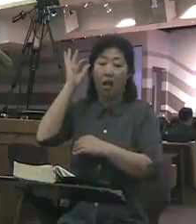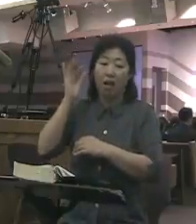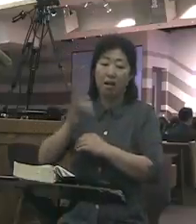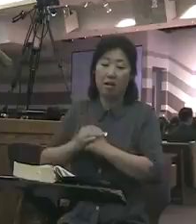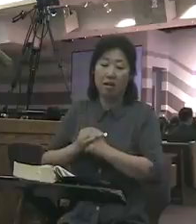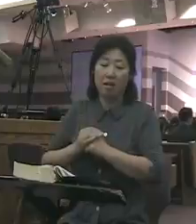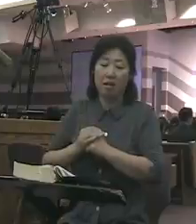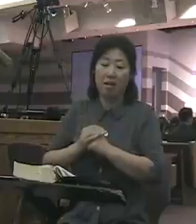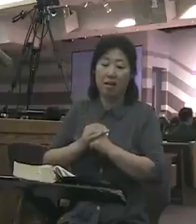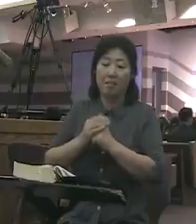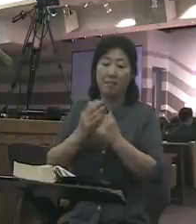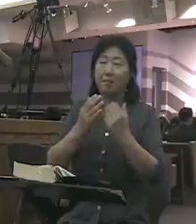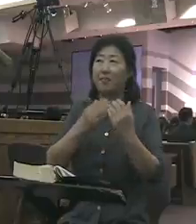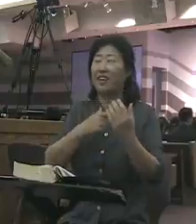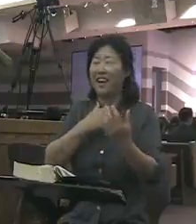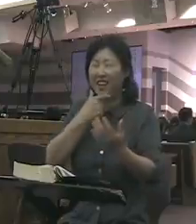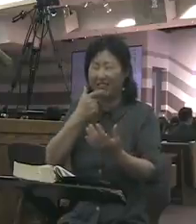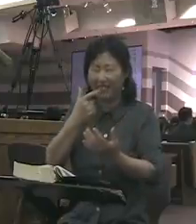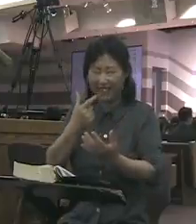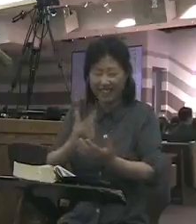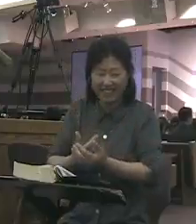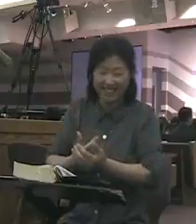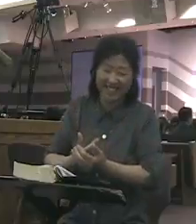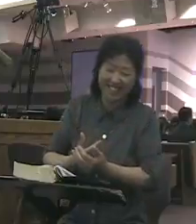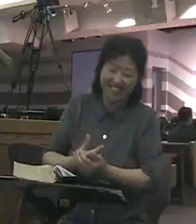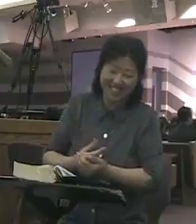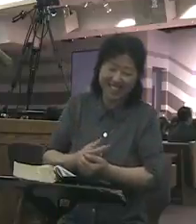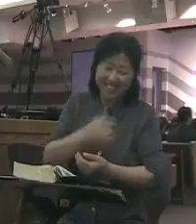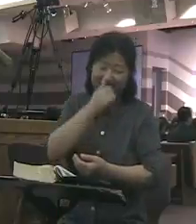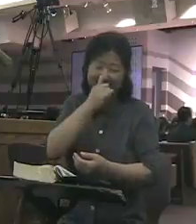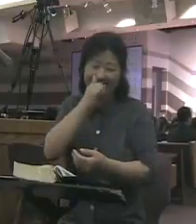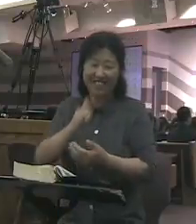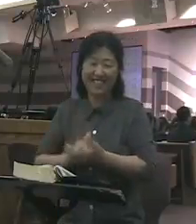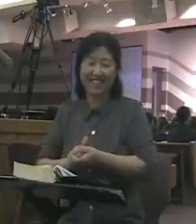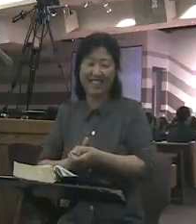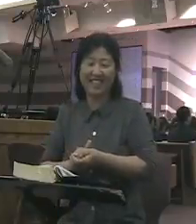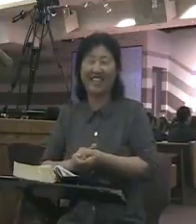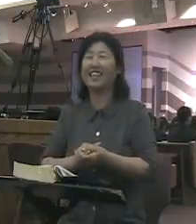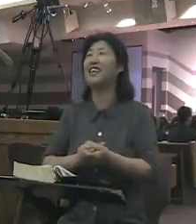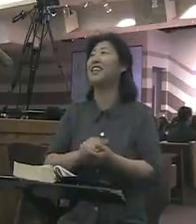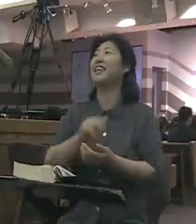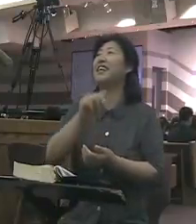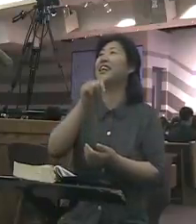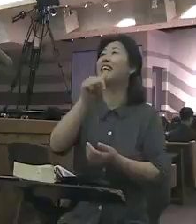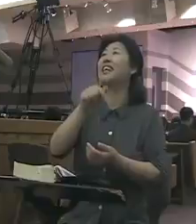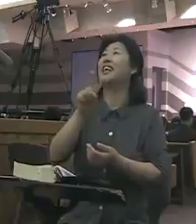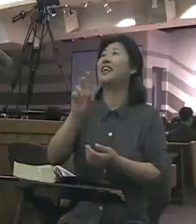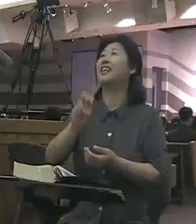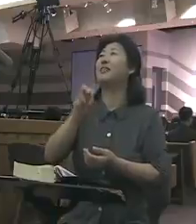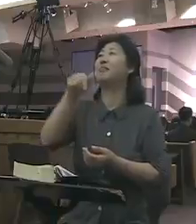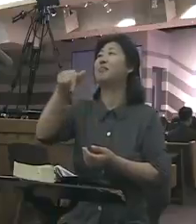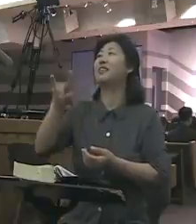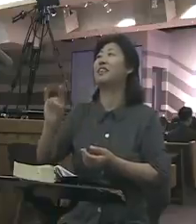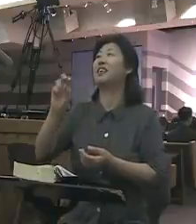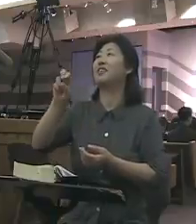얼마나 감개무량했는지 모르겠어요. 근데 한 가지 제가 느낀 게 있는데요. 왜 이렇게 모든 것이 적게